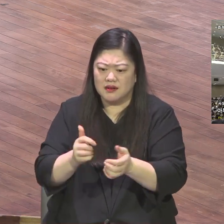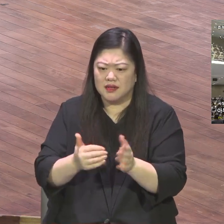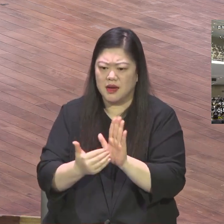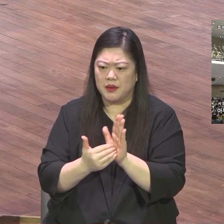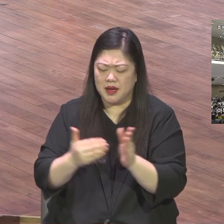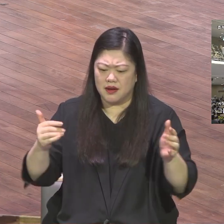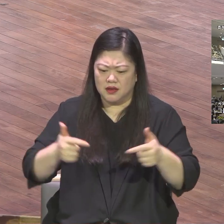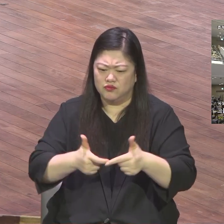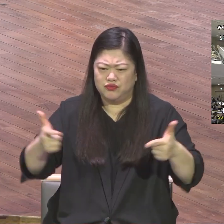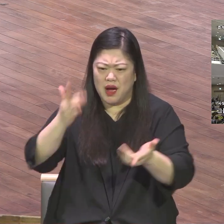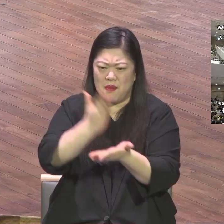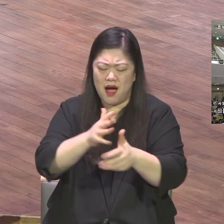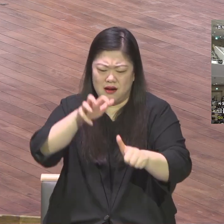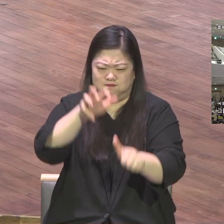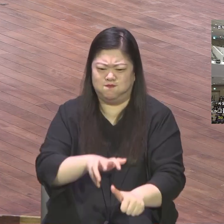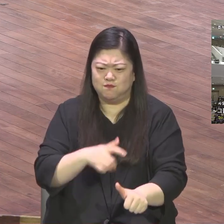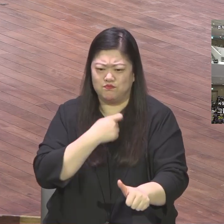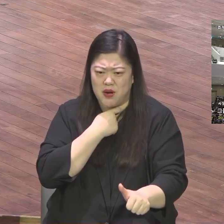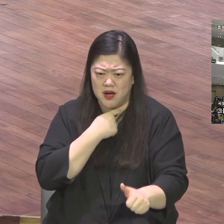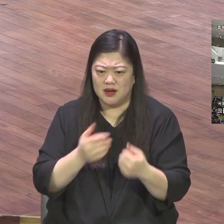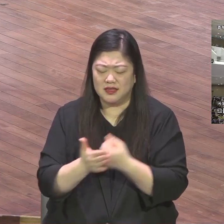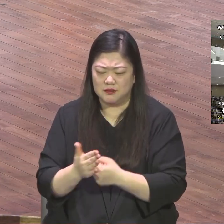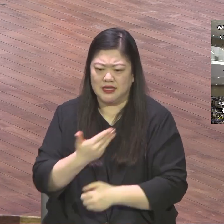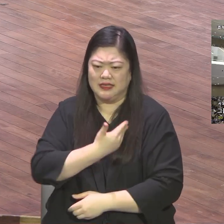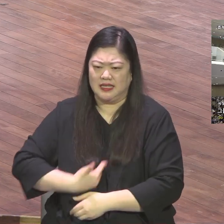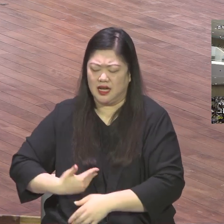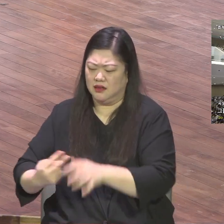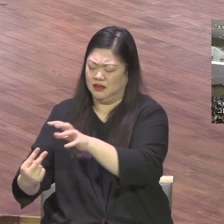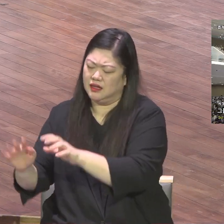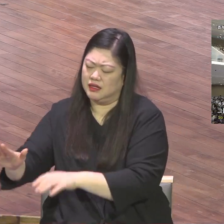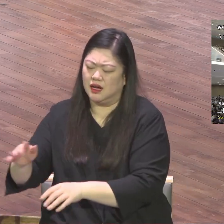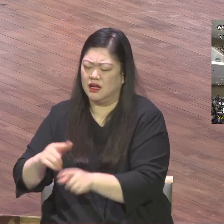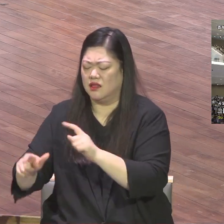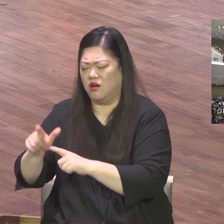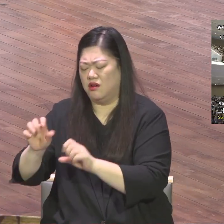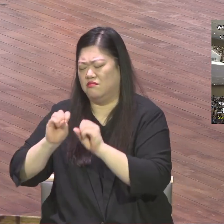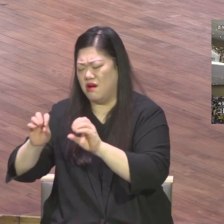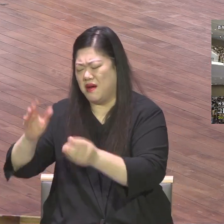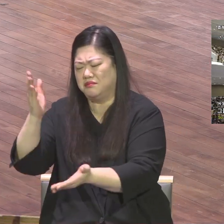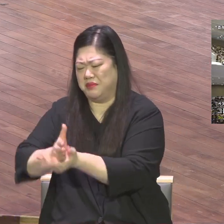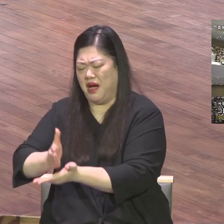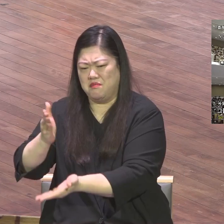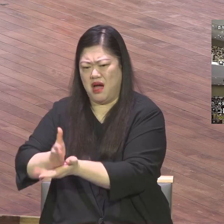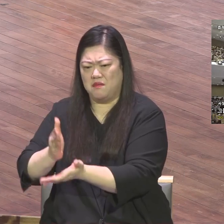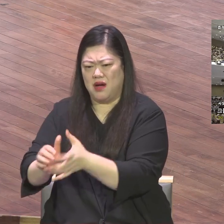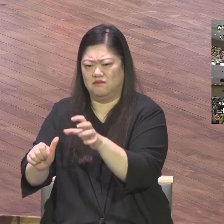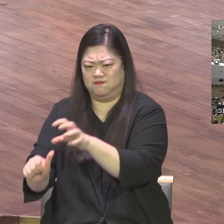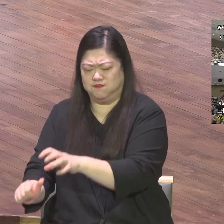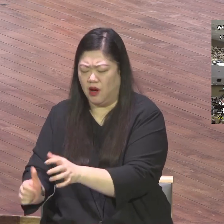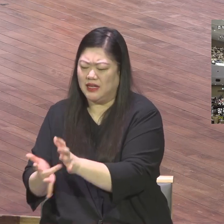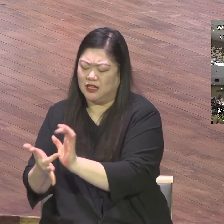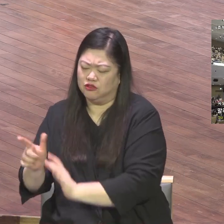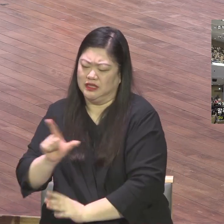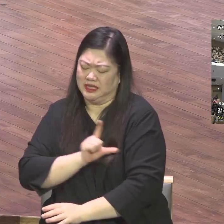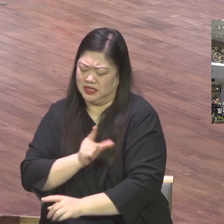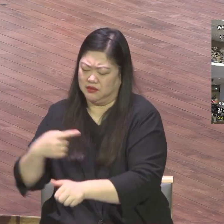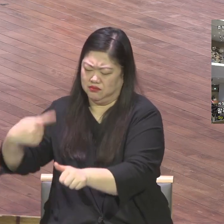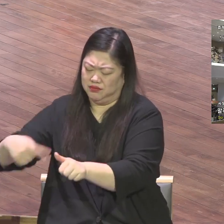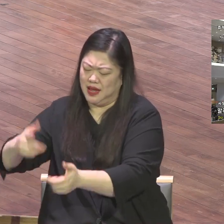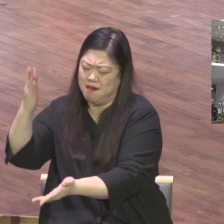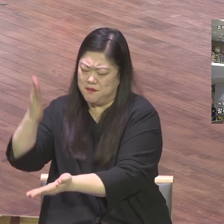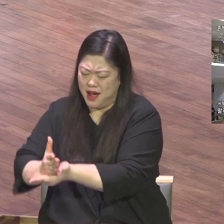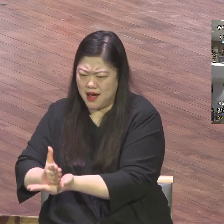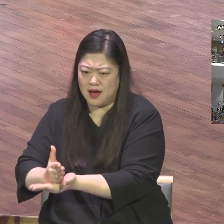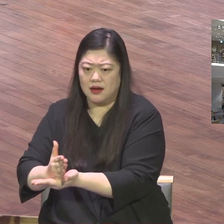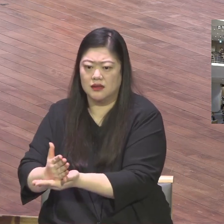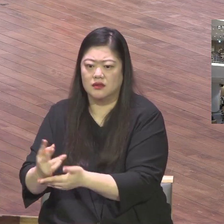하자 하고 그들을 불러 경고하여 도무지 예수 이름으로 말하지도 말고 가르치도 말라 하니